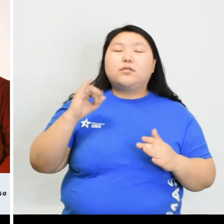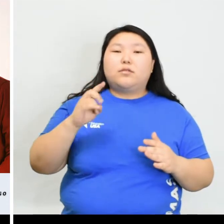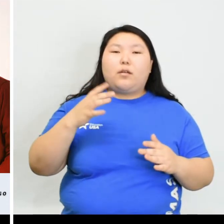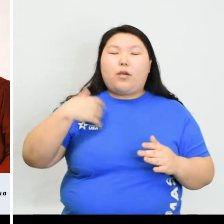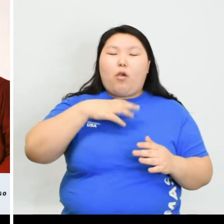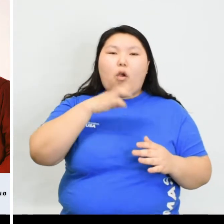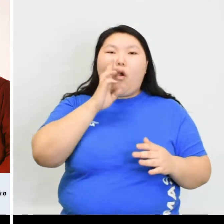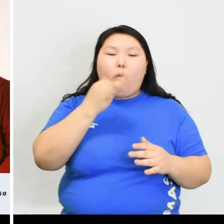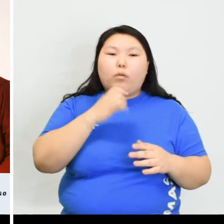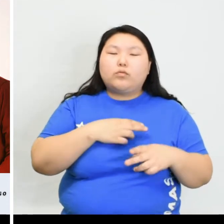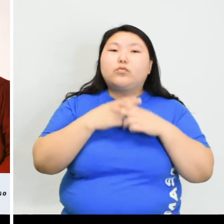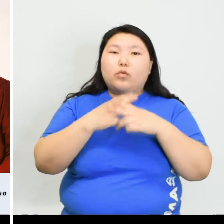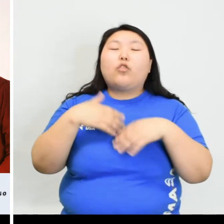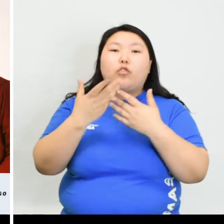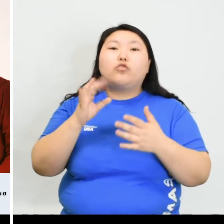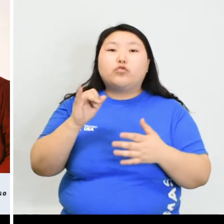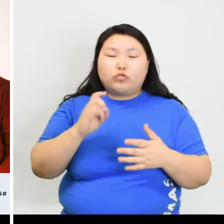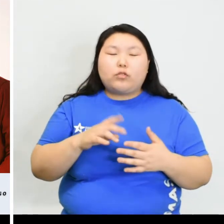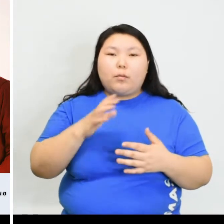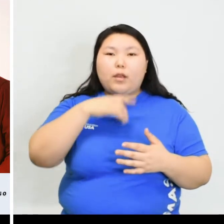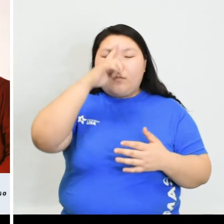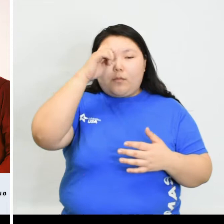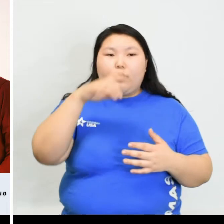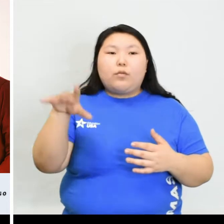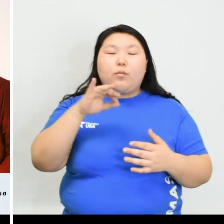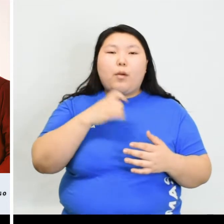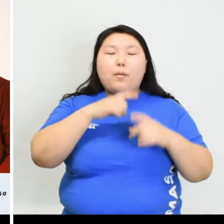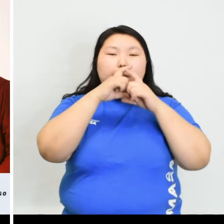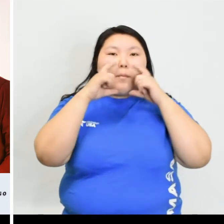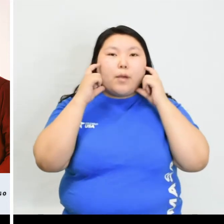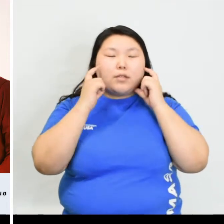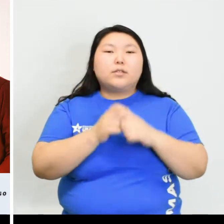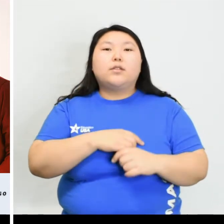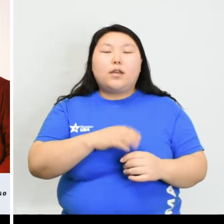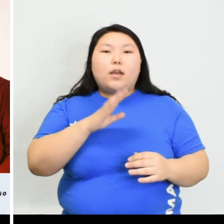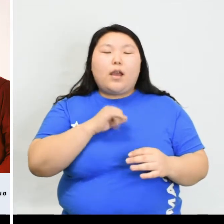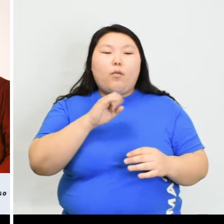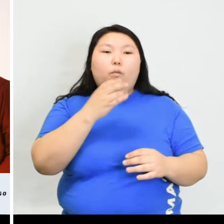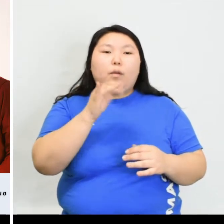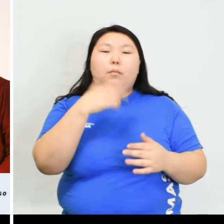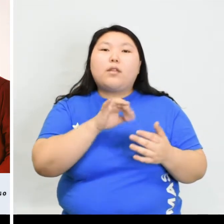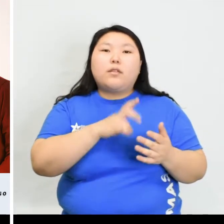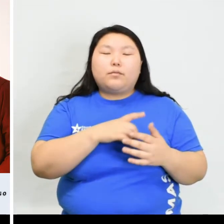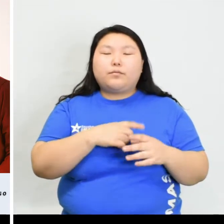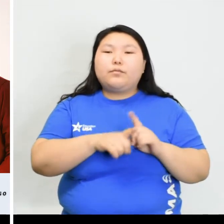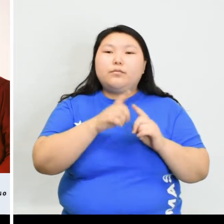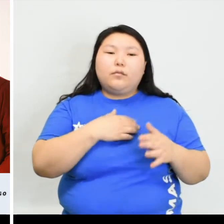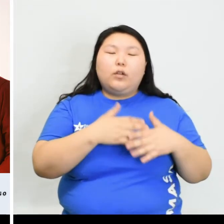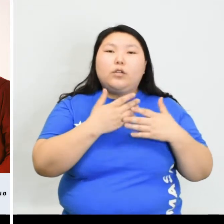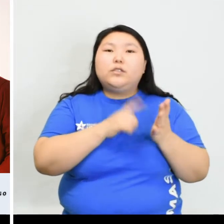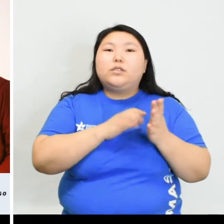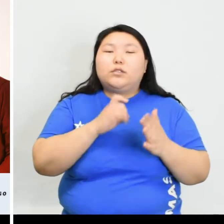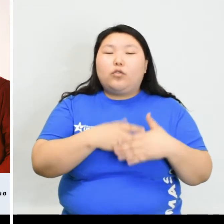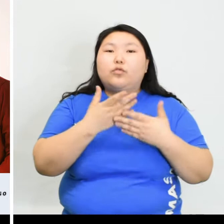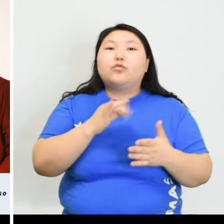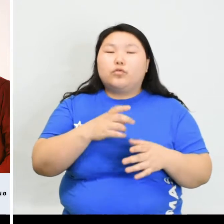хоол ундны тусалцаа өгсөн. Тэгээд имлгүүдд болохоор энэ маск те аюулгүй байдлын тийм том шиг хэрэгсэл өгсөн.